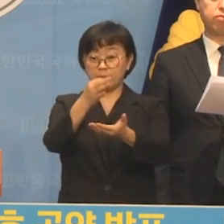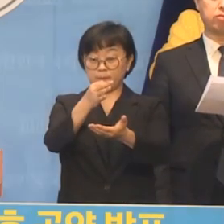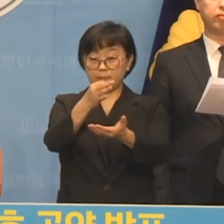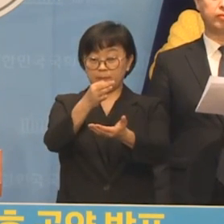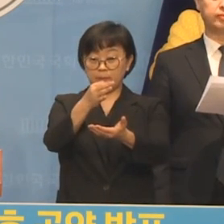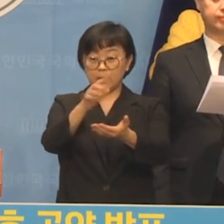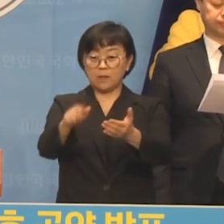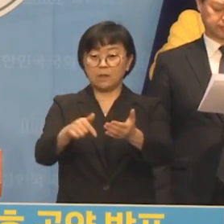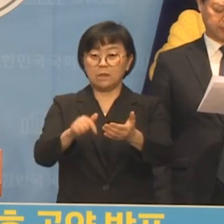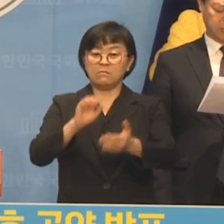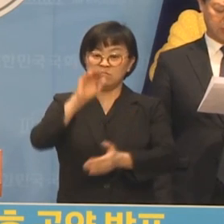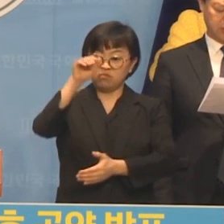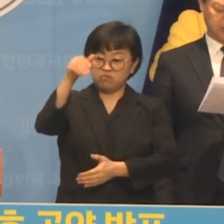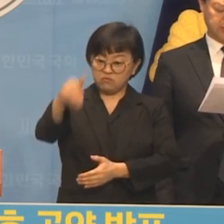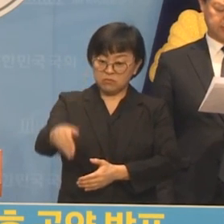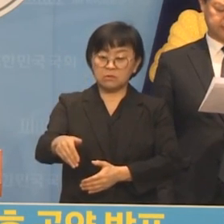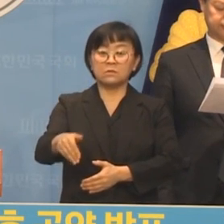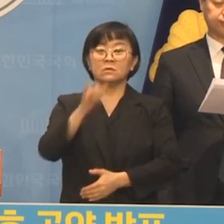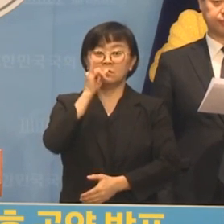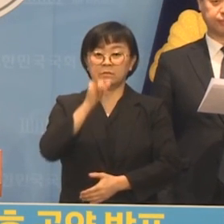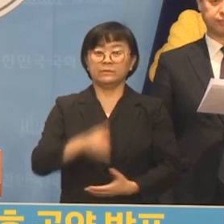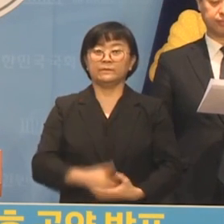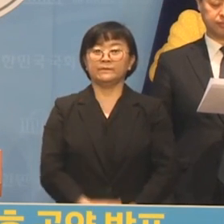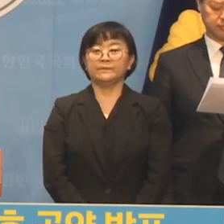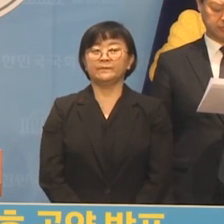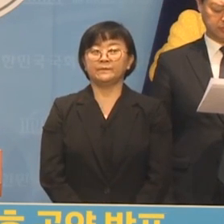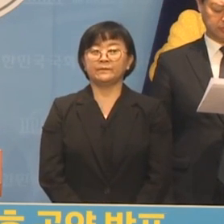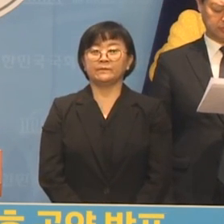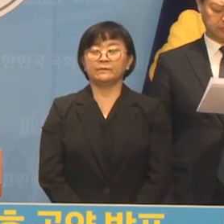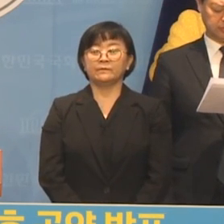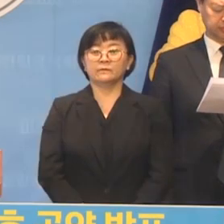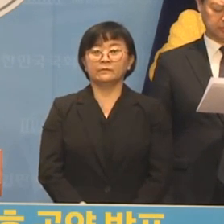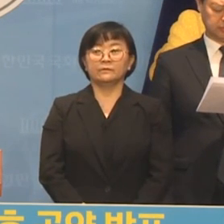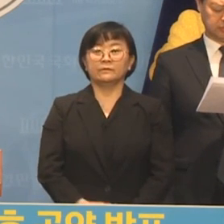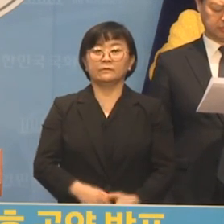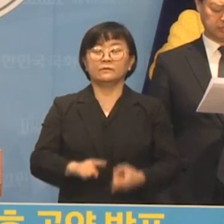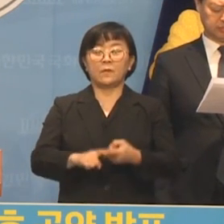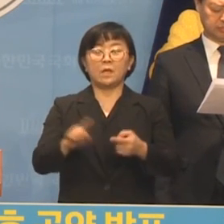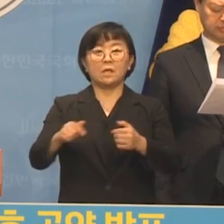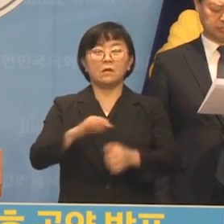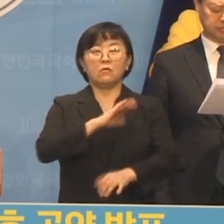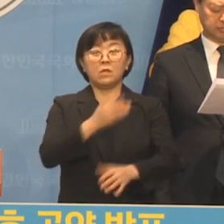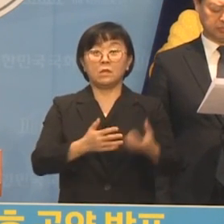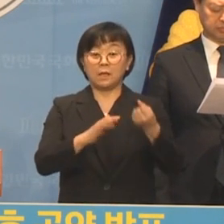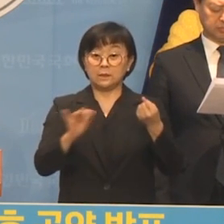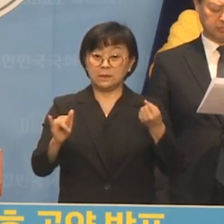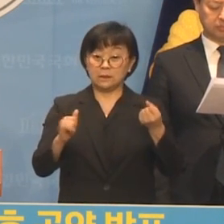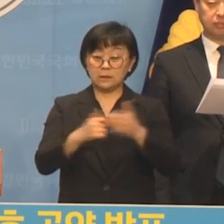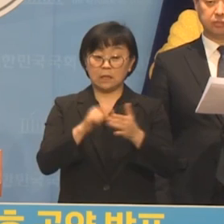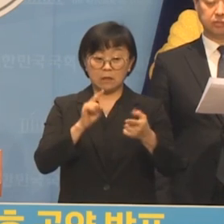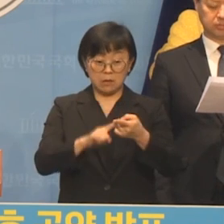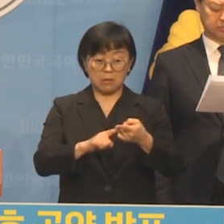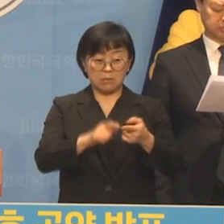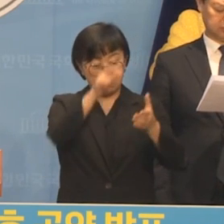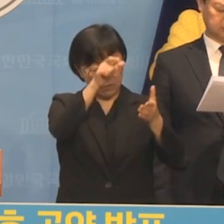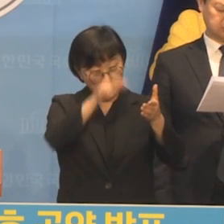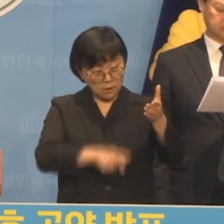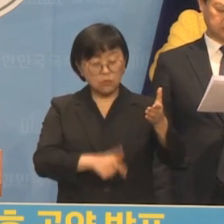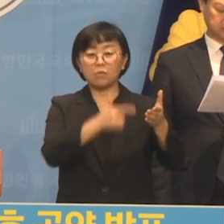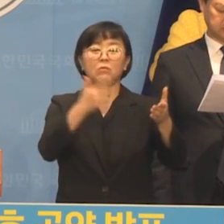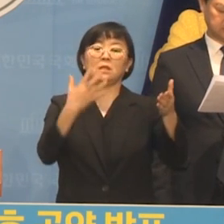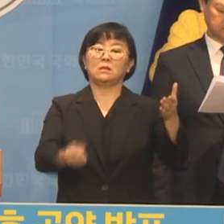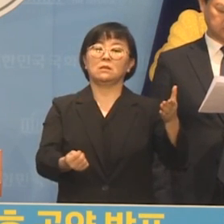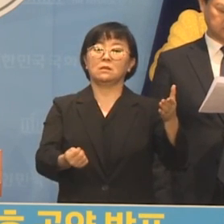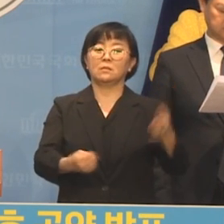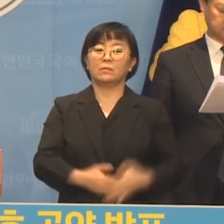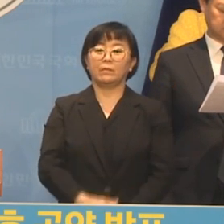가치들이 퇴행을 거듭하고 있습니다. 대놓고 카르텔은 일일이 열거하기에는 너무 많습니다.